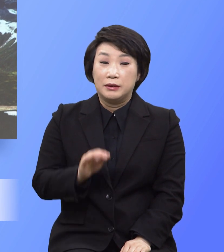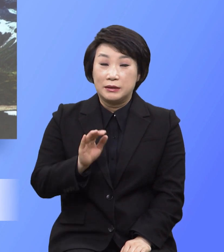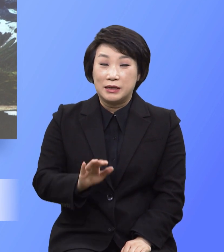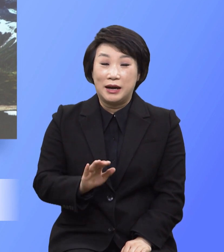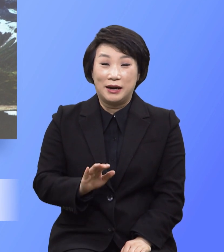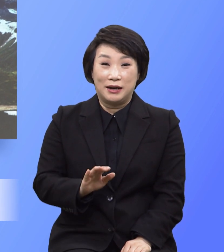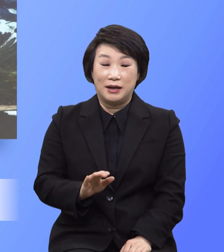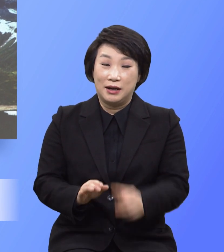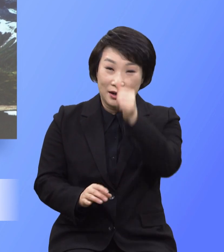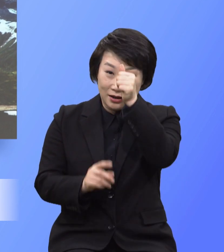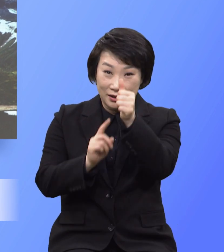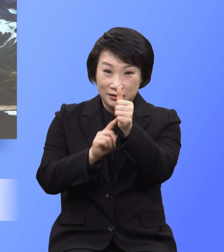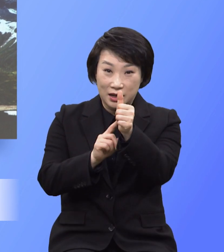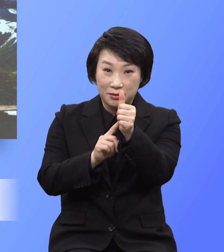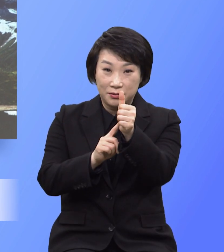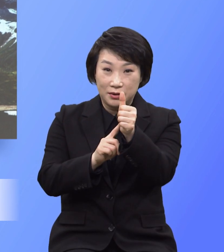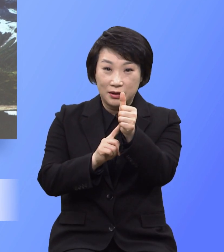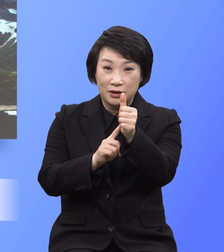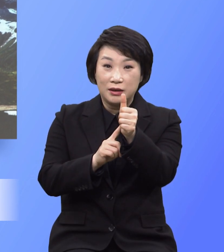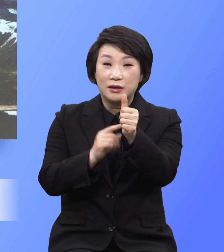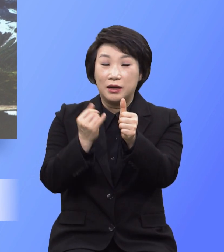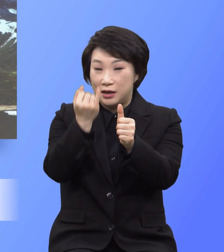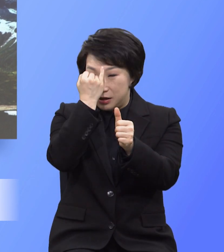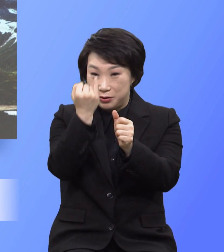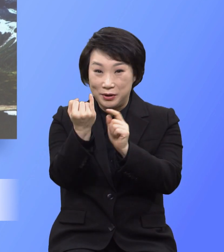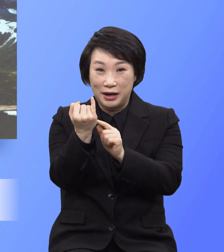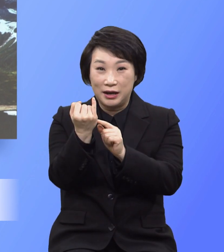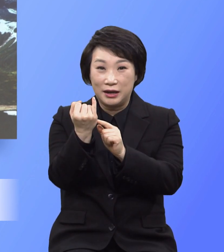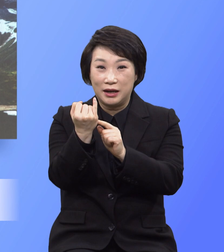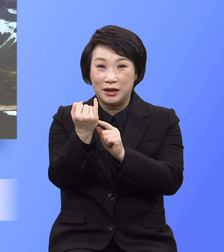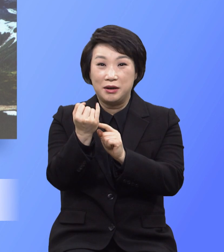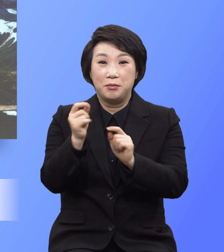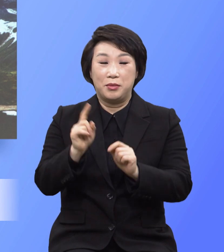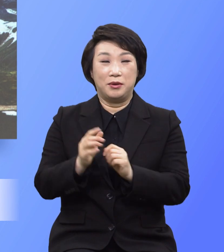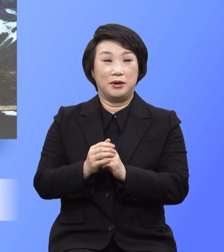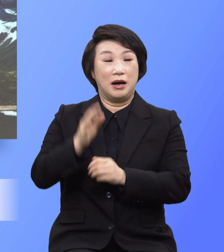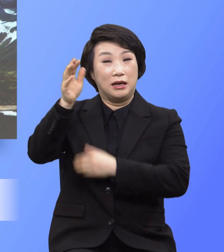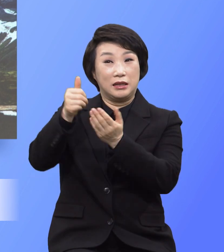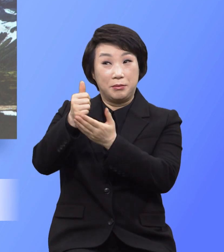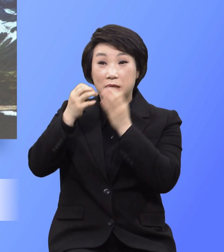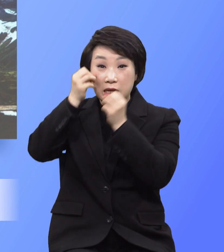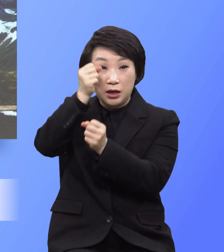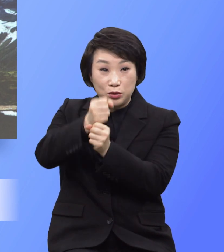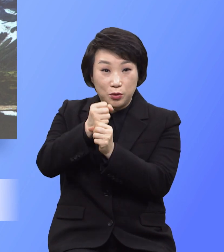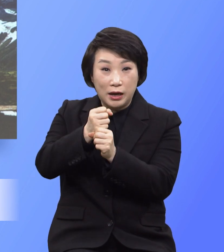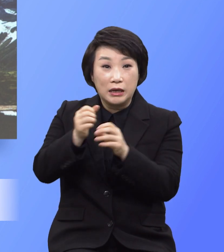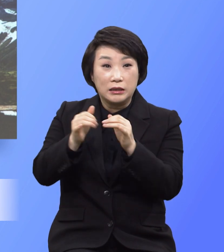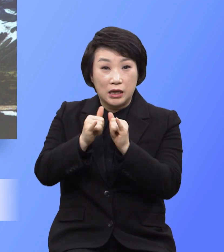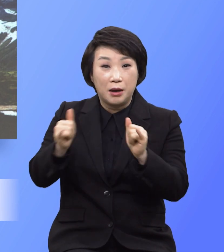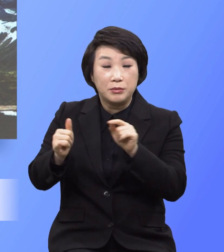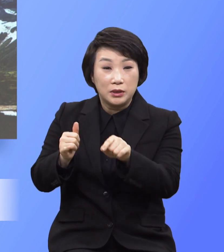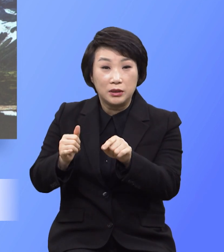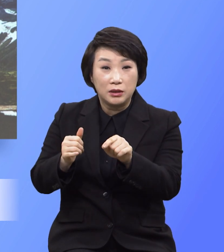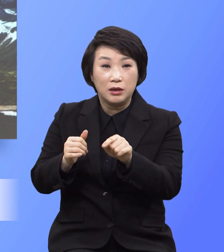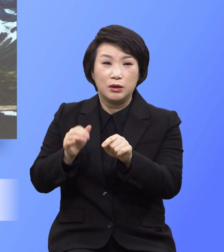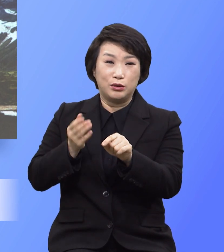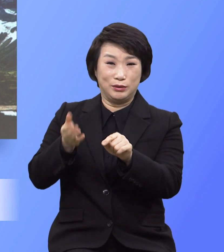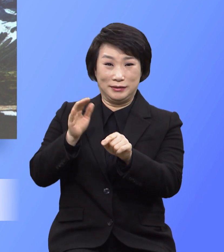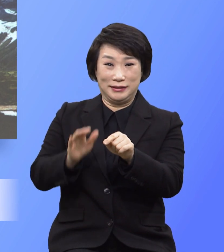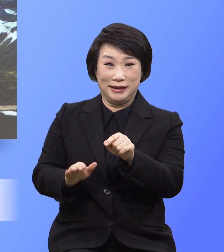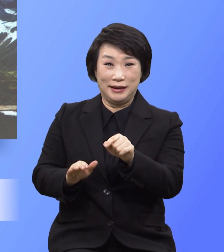이 아담 하와 속에서 하나님의 창조한 피조물인